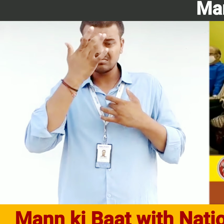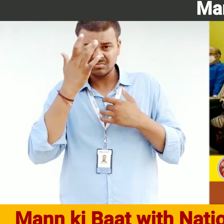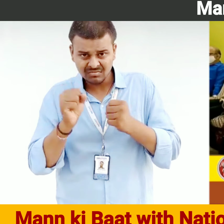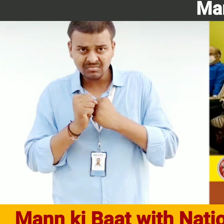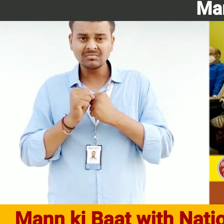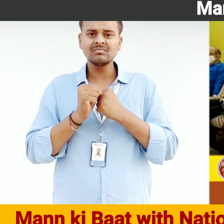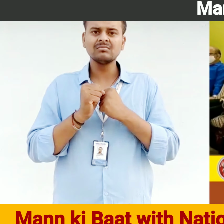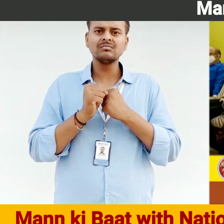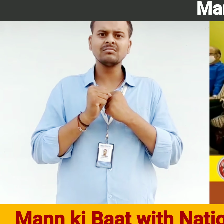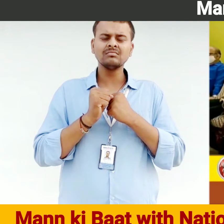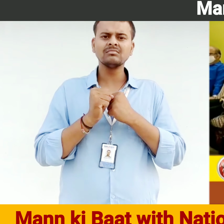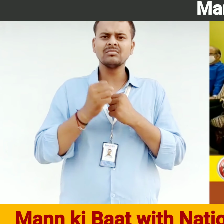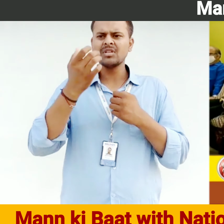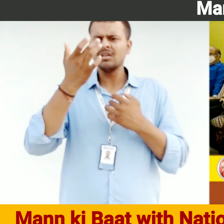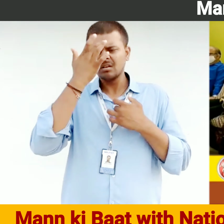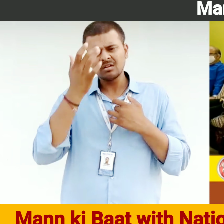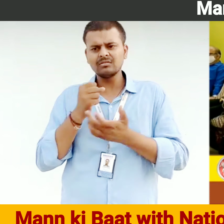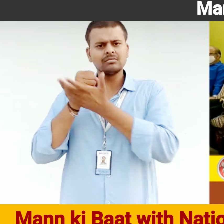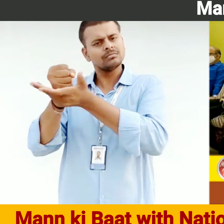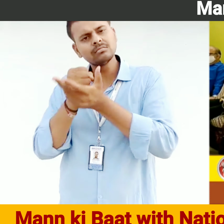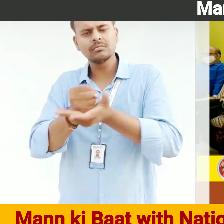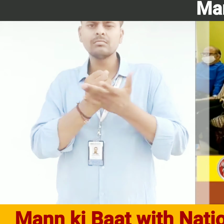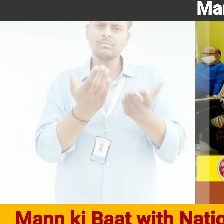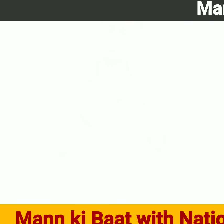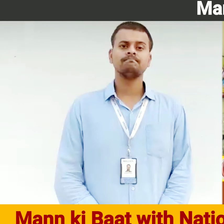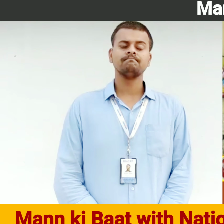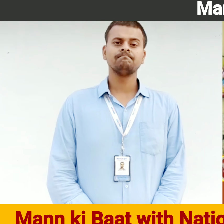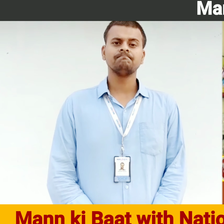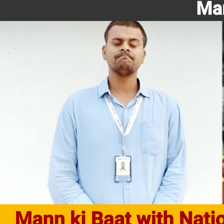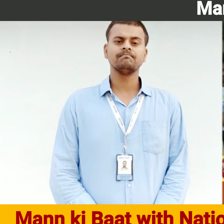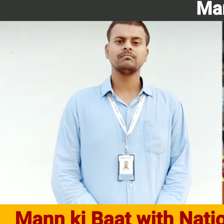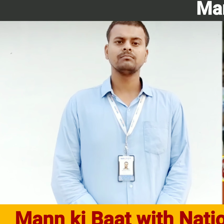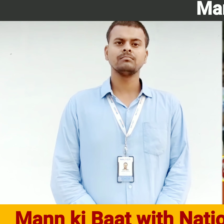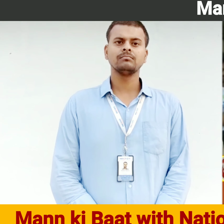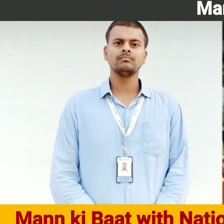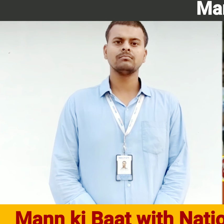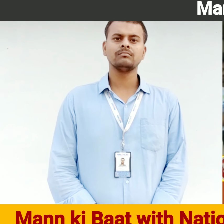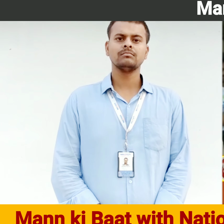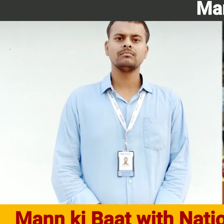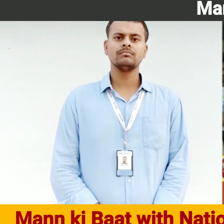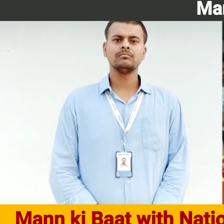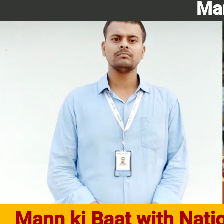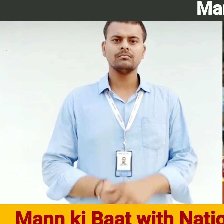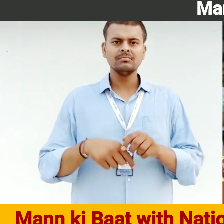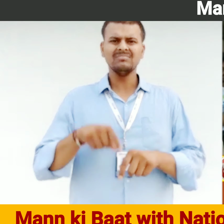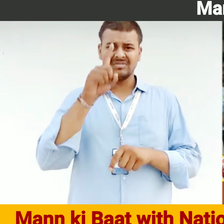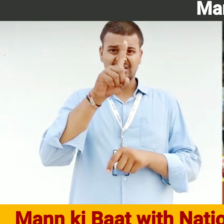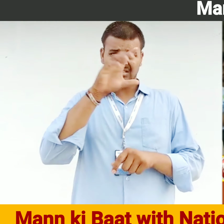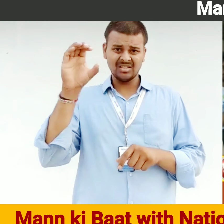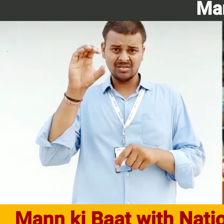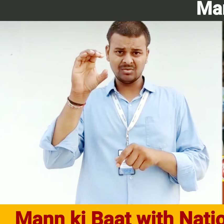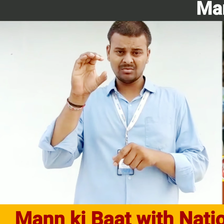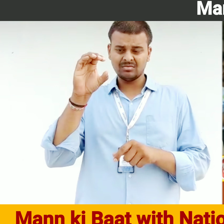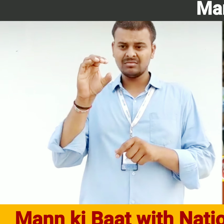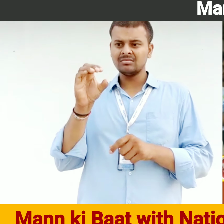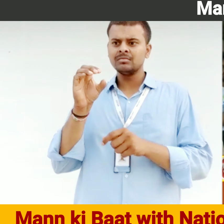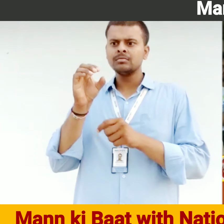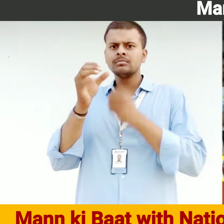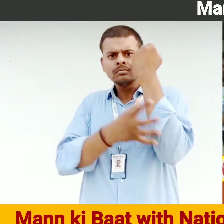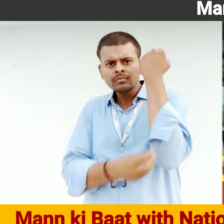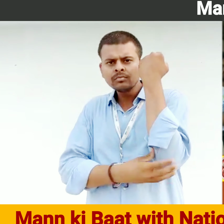सुविधा मिलेगी जो उसे अपने राज्य में मिलती है। कि 1 करोड़ लाभार्थियों में से